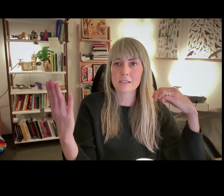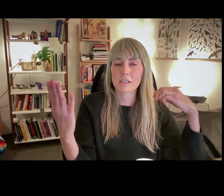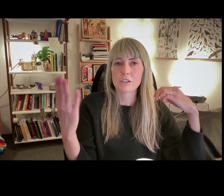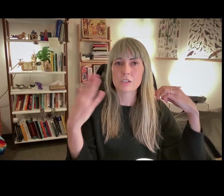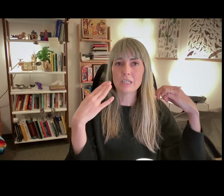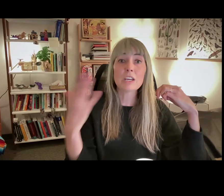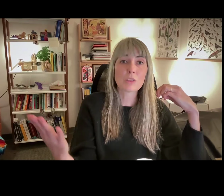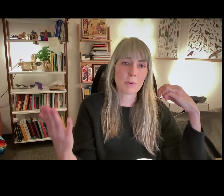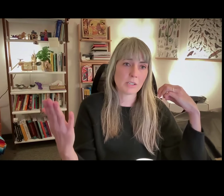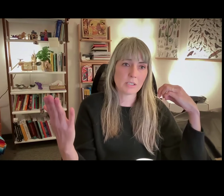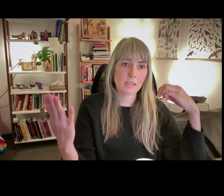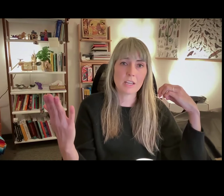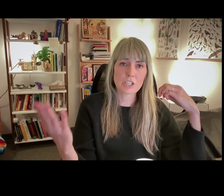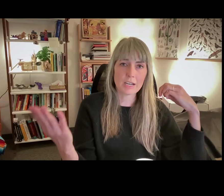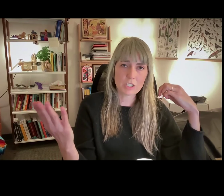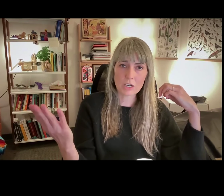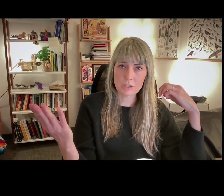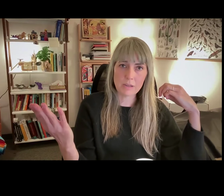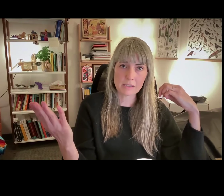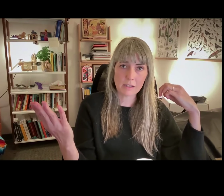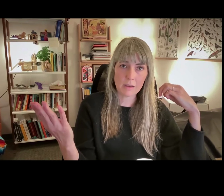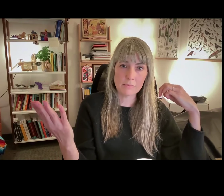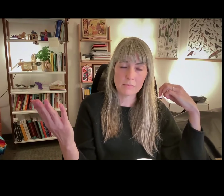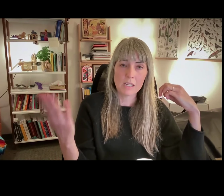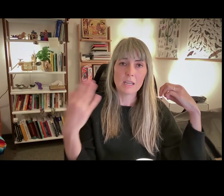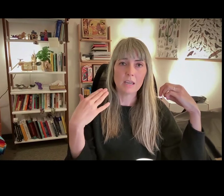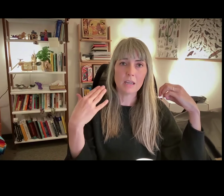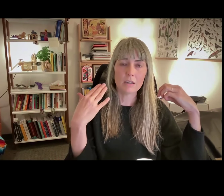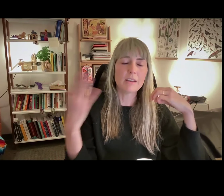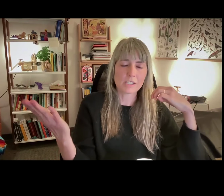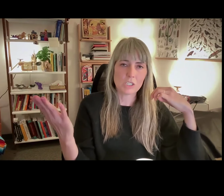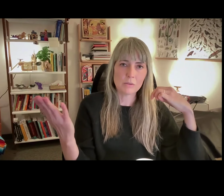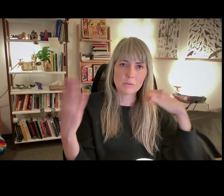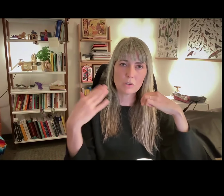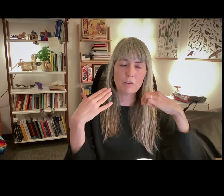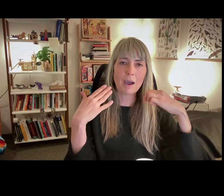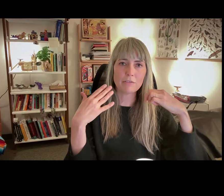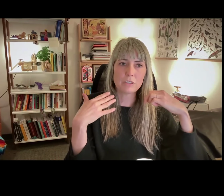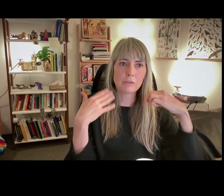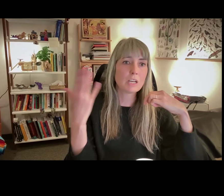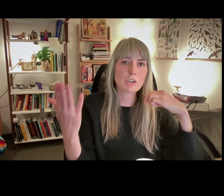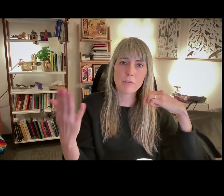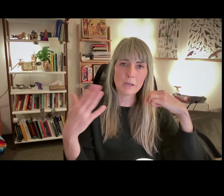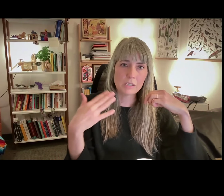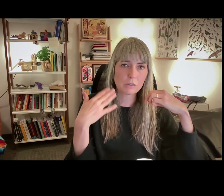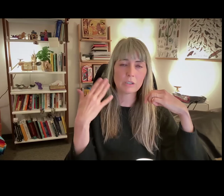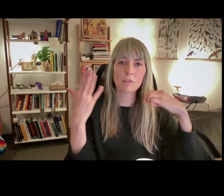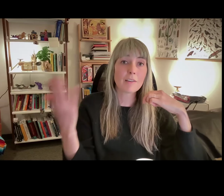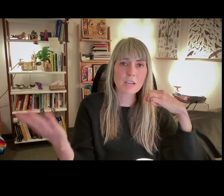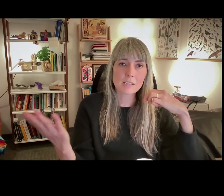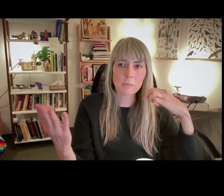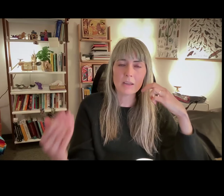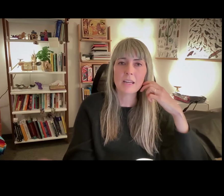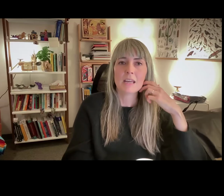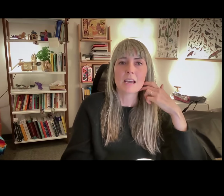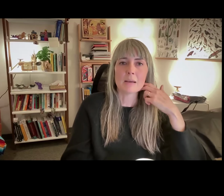Entonces mencionamos, ruido significa si no puedes escuchar a la persona que está al lado tuyo. Entonces, si tienes que